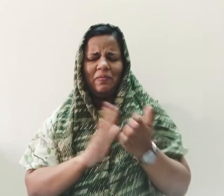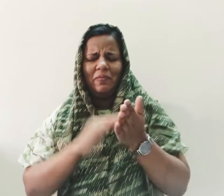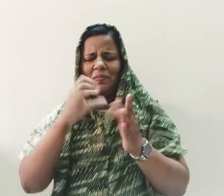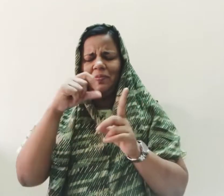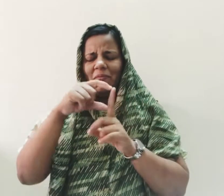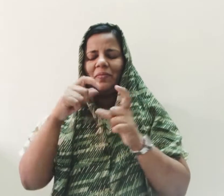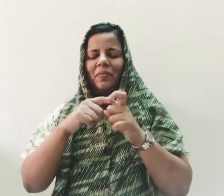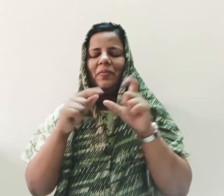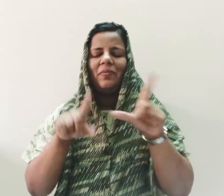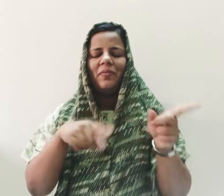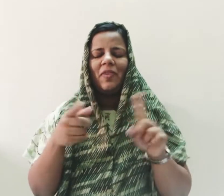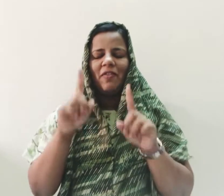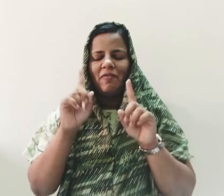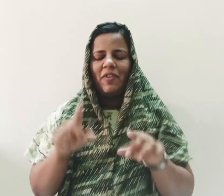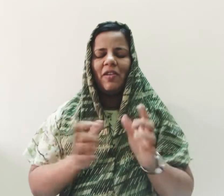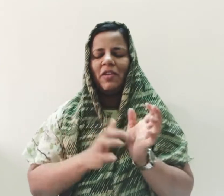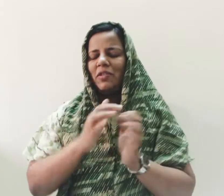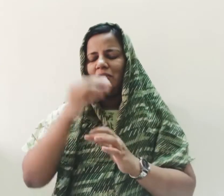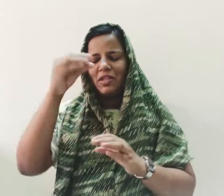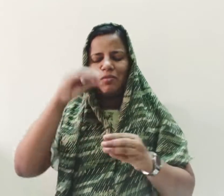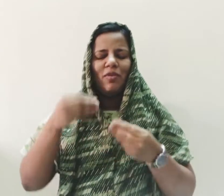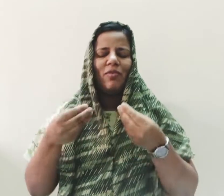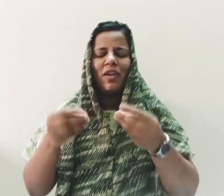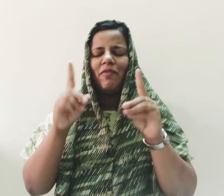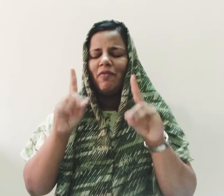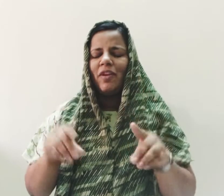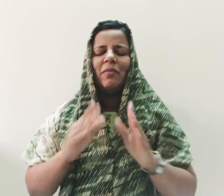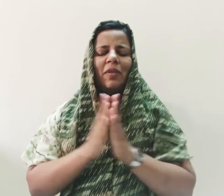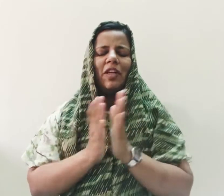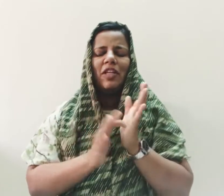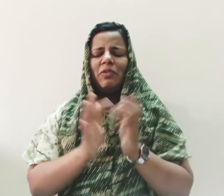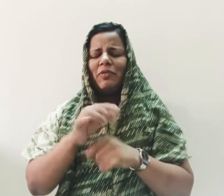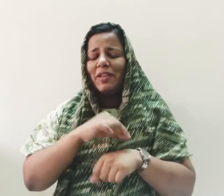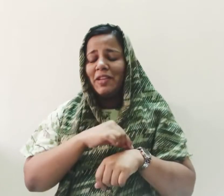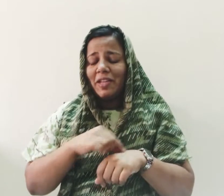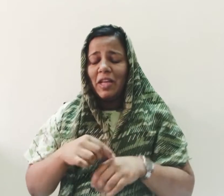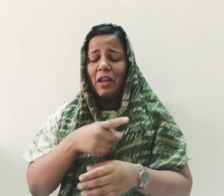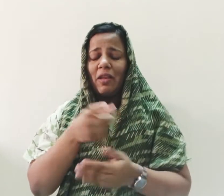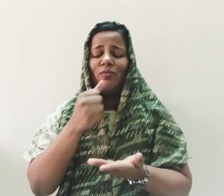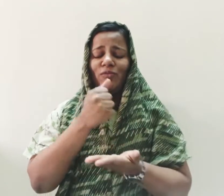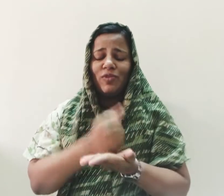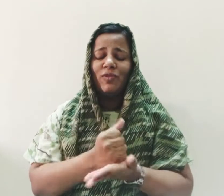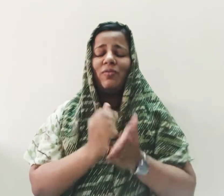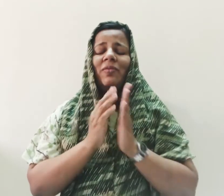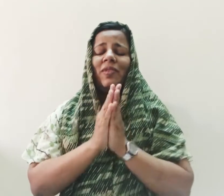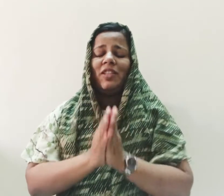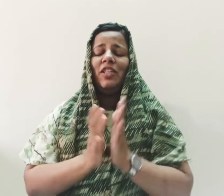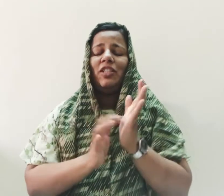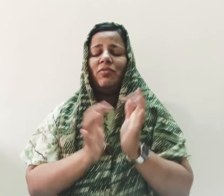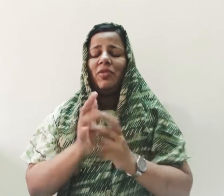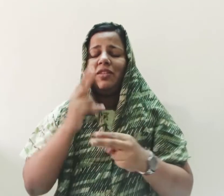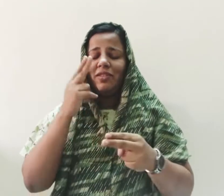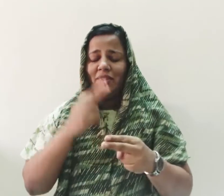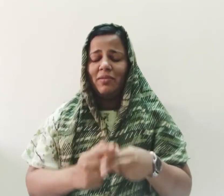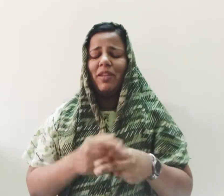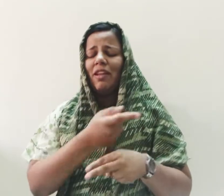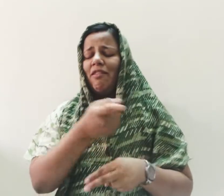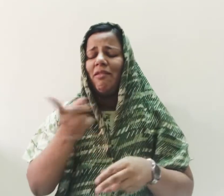മാതൃകയുള്ളവരായി ജീവിപ്പാൻ കർത്താവ് കൃപ കൊടുക്കുന്നതിനായിട്ട് സ്തോത്രം. അപ്പാ, അങ്ങനെ പുത്രൻ്റെ രക്തത്താൽ ഇവരെ മുദ്ര വെച്ച് പ്രാർത്ഥിക്കുന്നു. യേശുവിൻ്റെ നാമത്തിൽ ഇവരെ